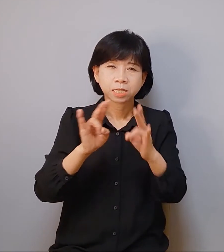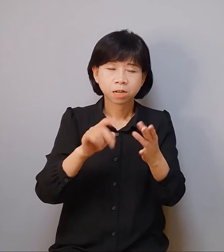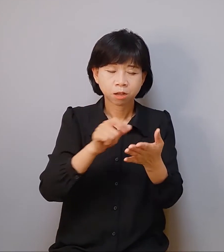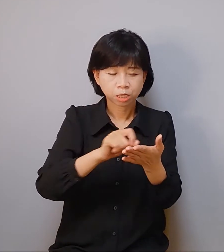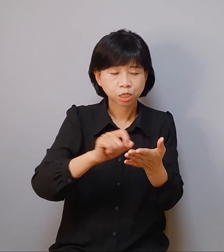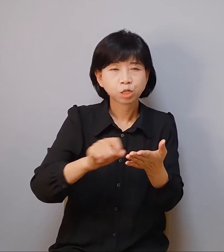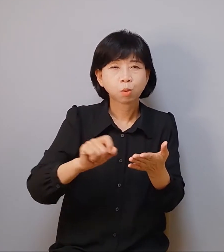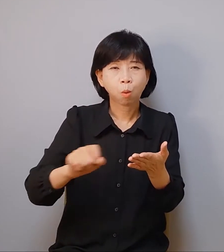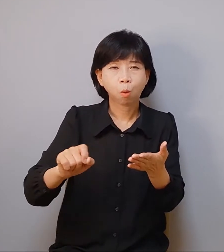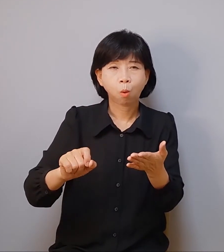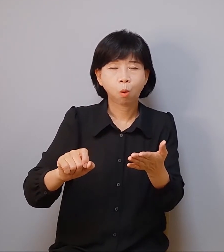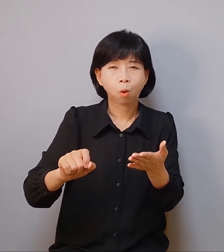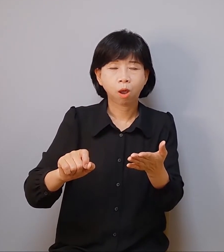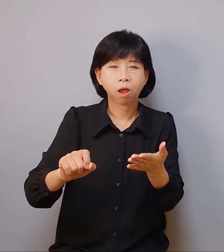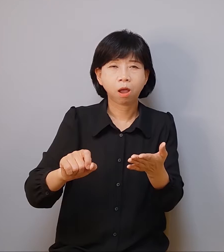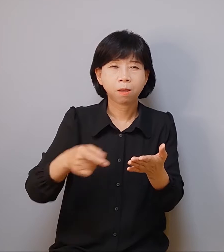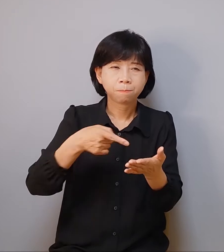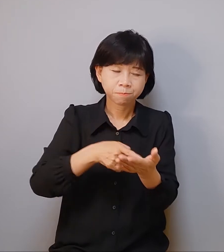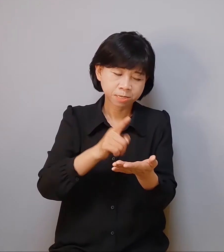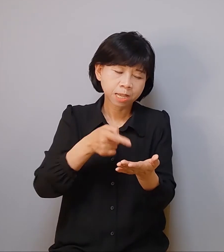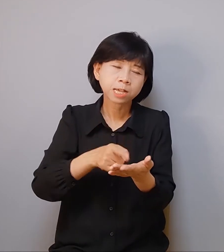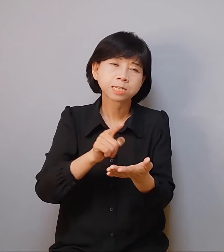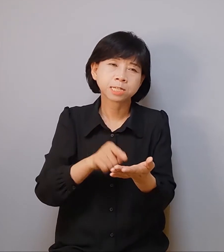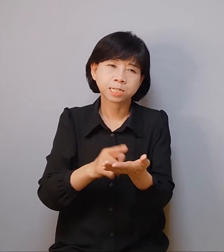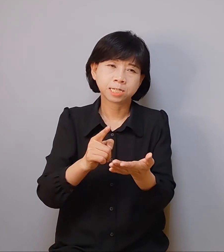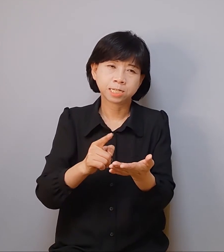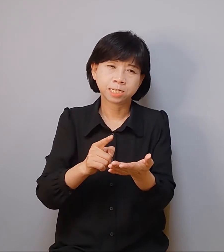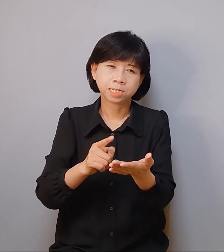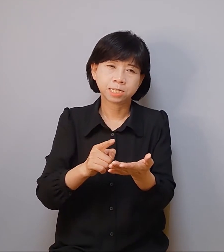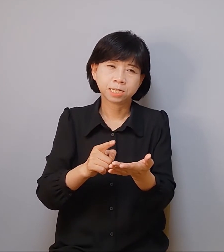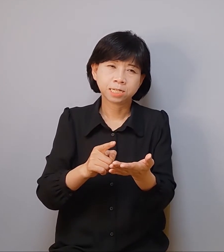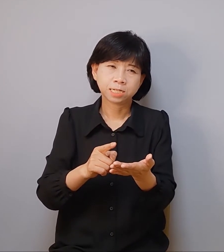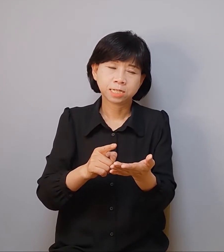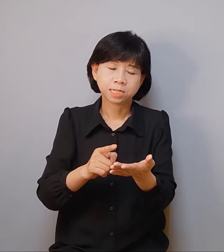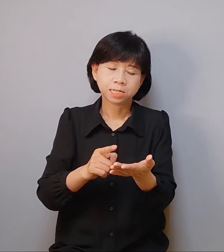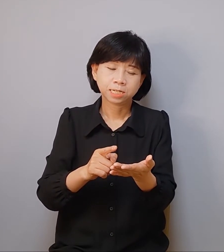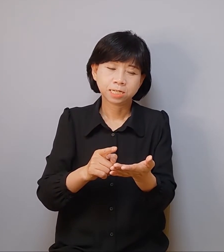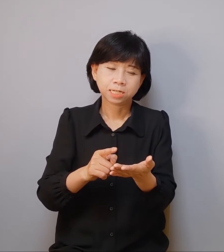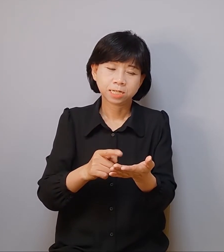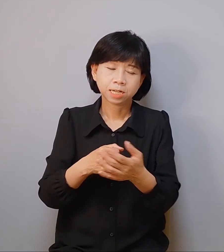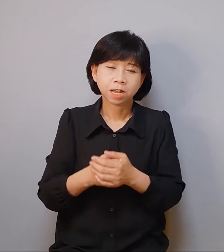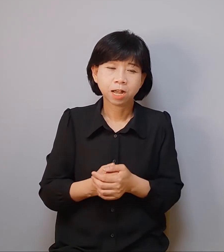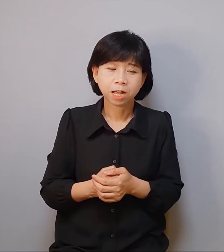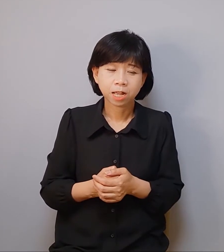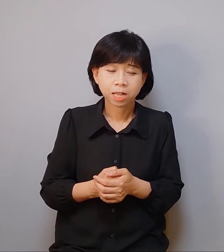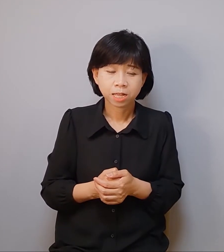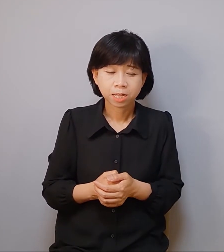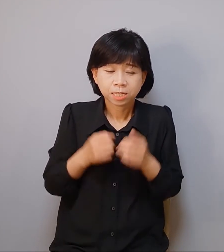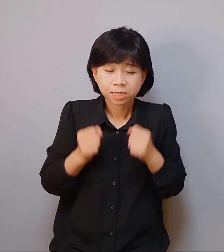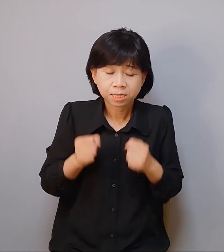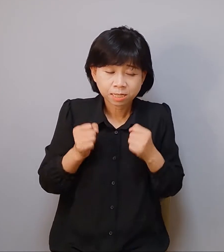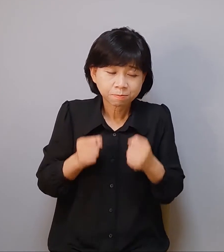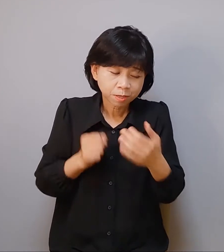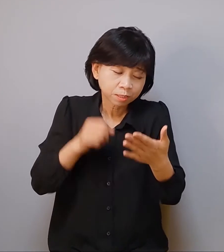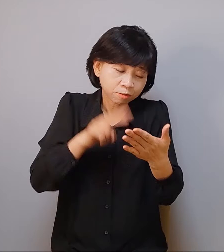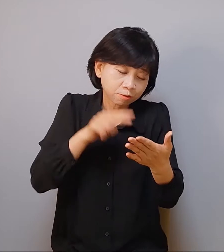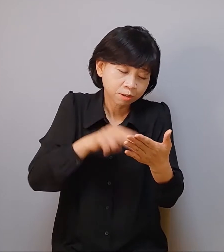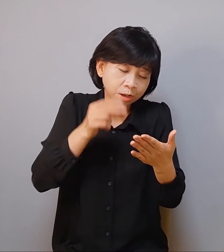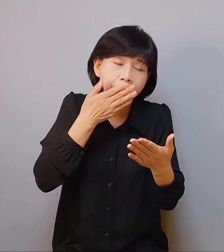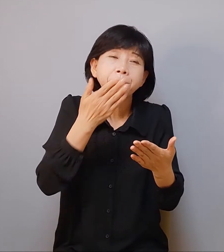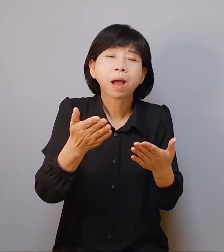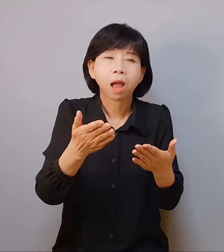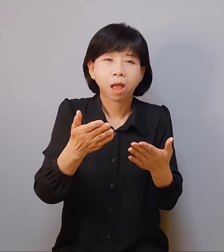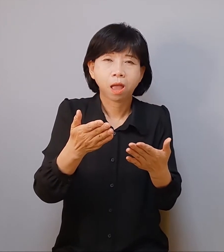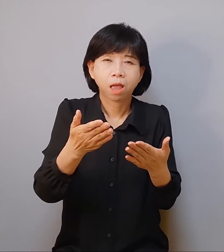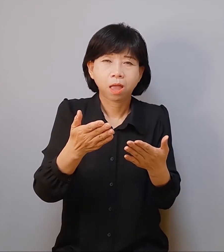판에 명백히 어떻게? 새기되 달려가면서도 읽을 수 있게 하라. 아멘.